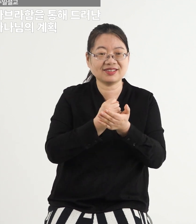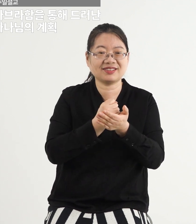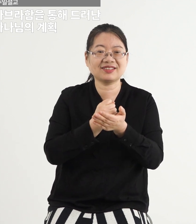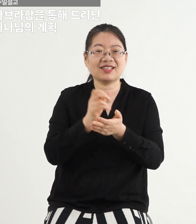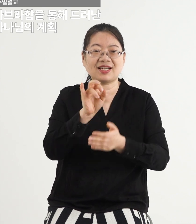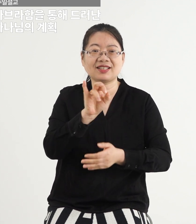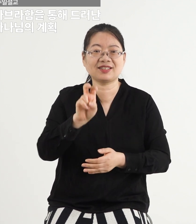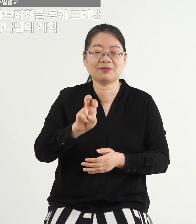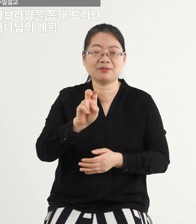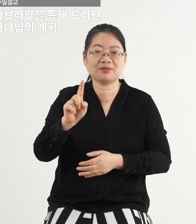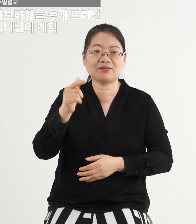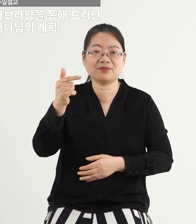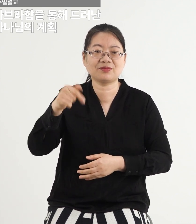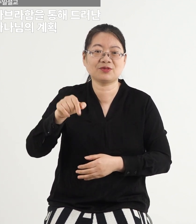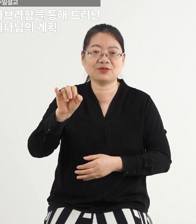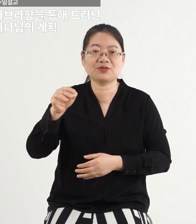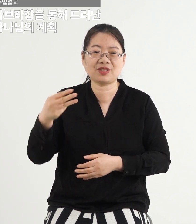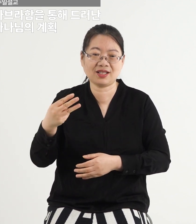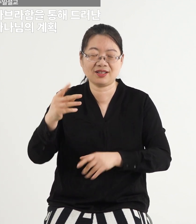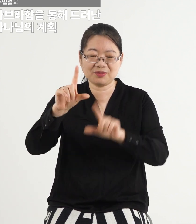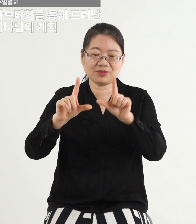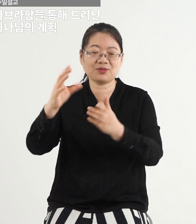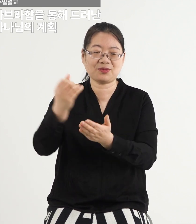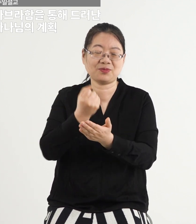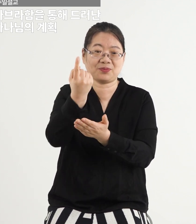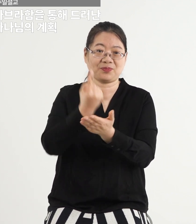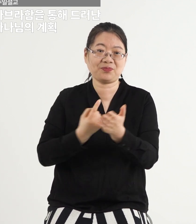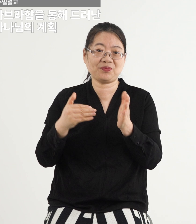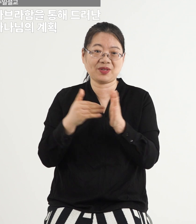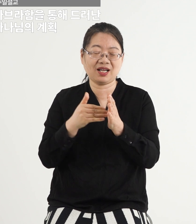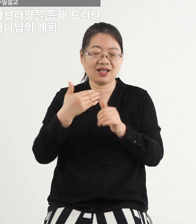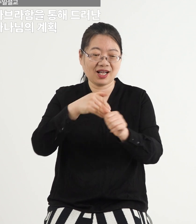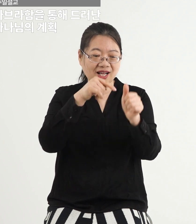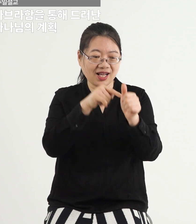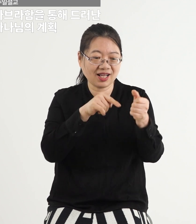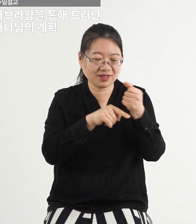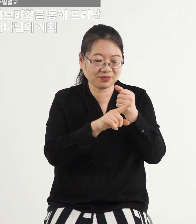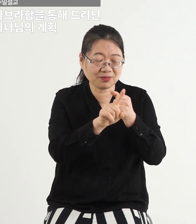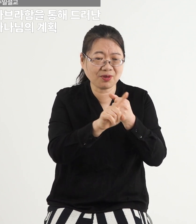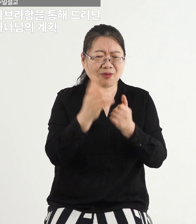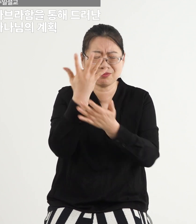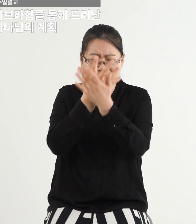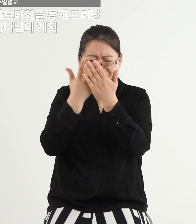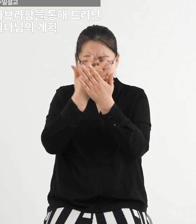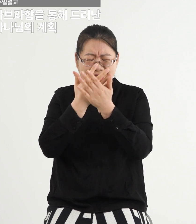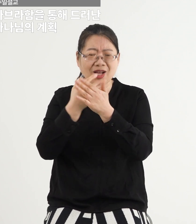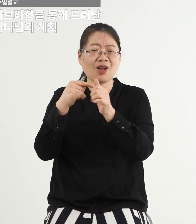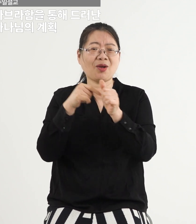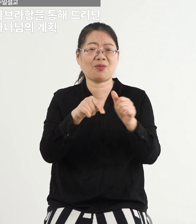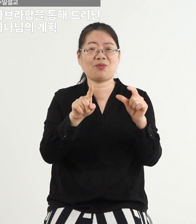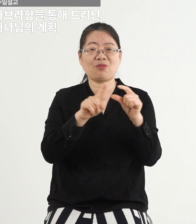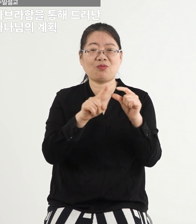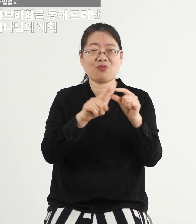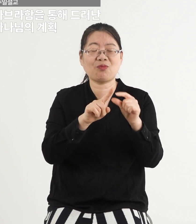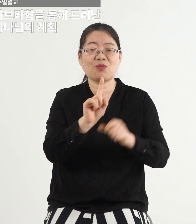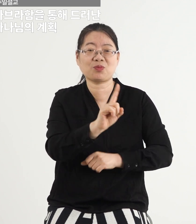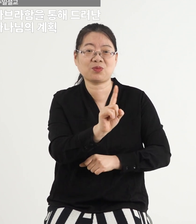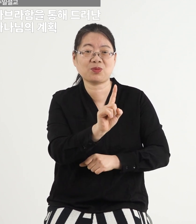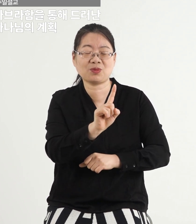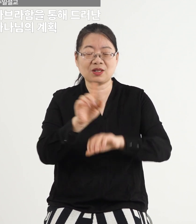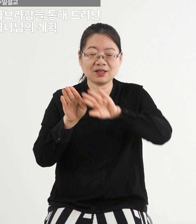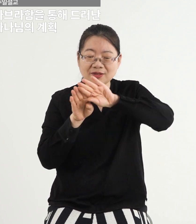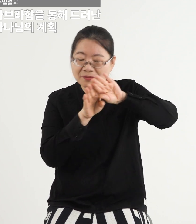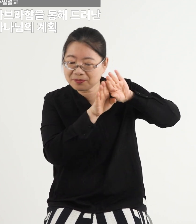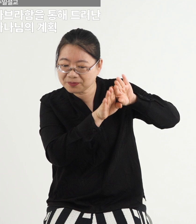임마누엘로 오셨습니다. 그러니까 사실 이 가라라는 그냥 막연한 명령형 동사에는 그